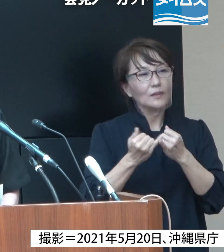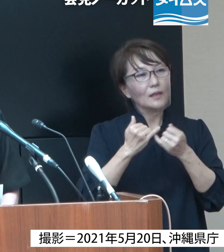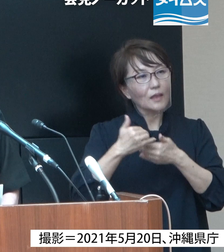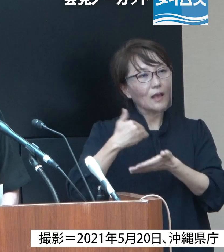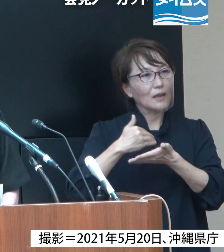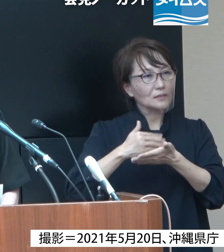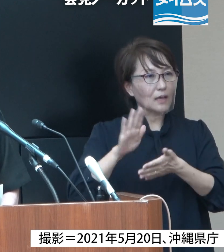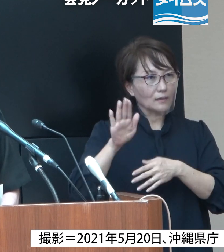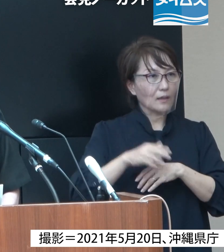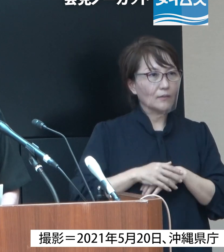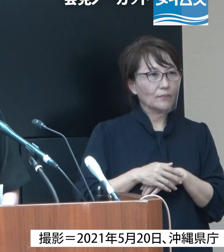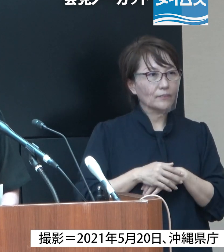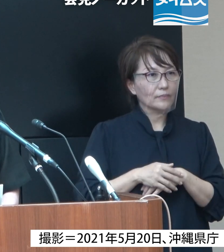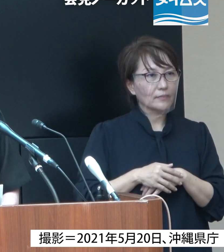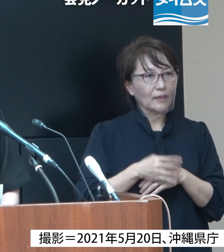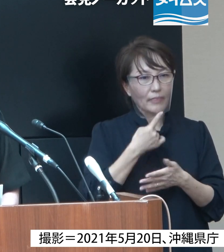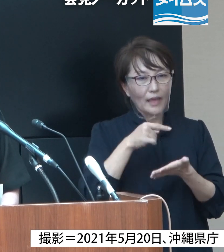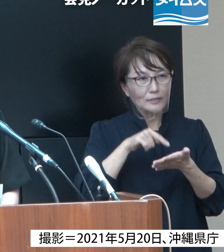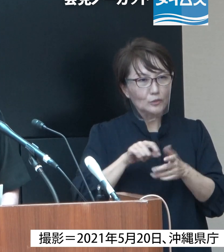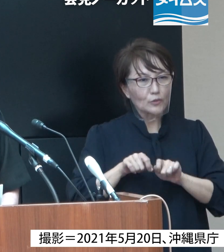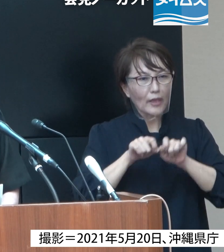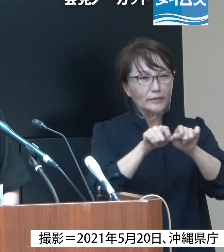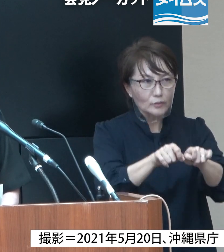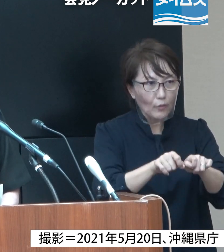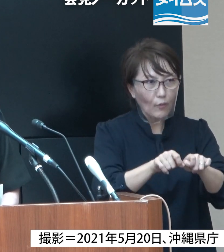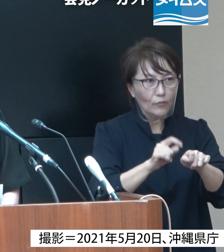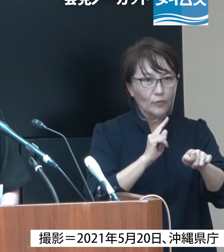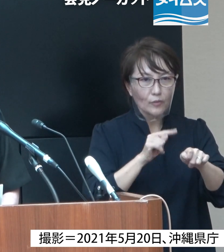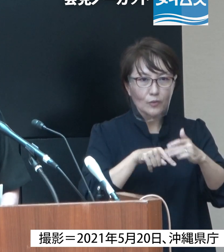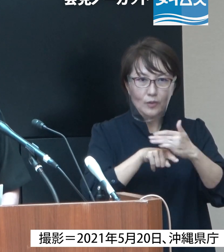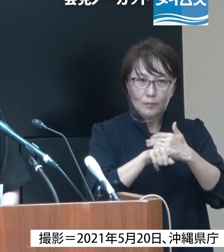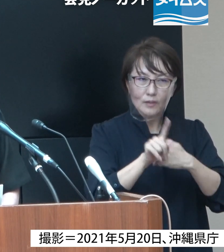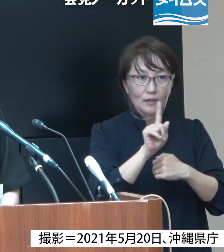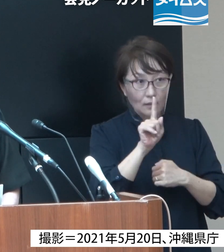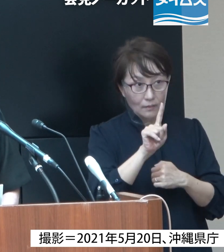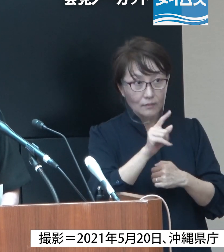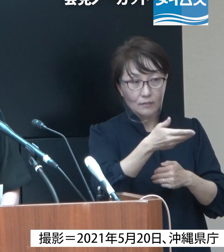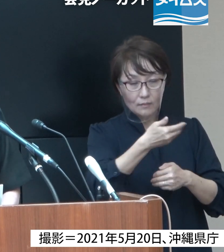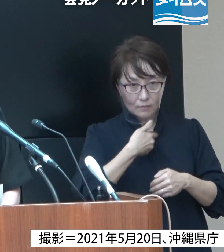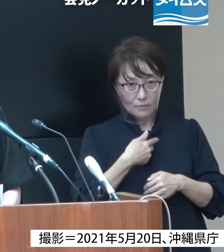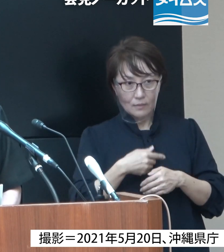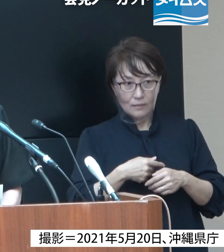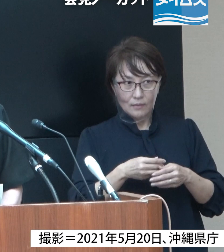。 単純延長というのは期間という、それとも